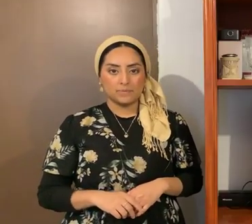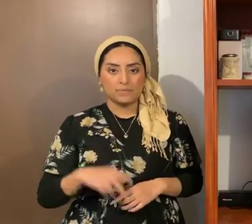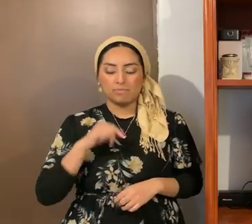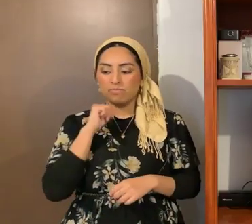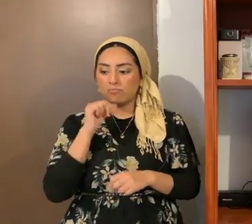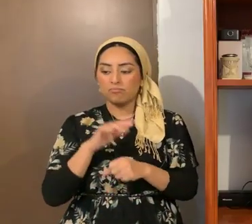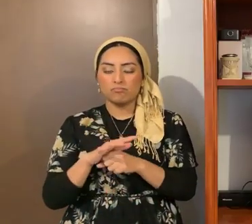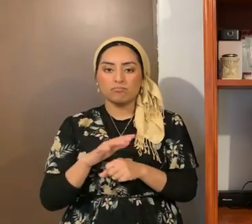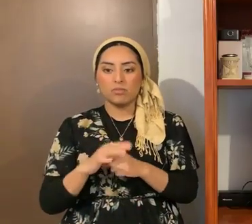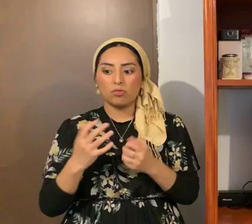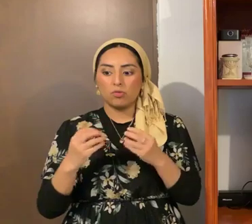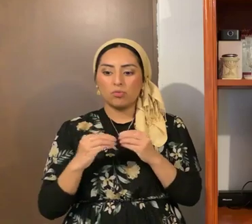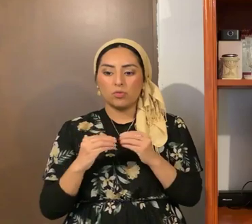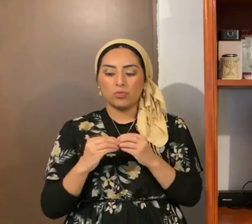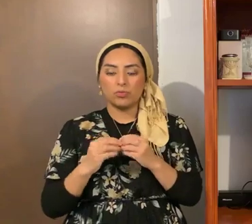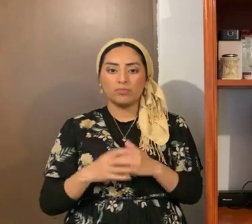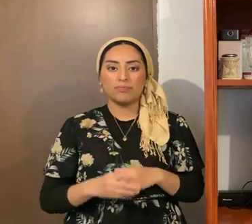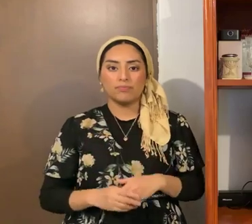les bastaba.